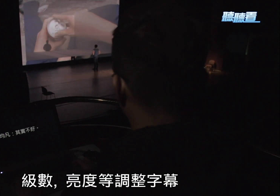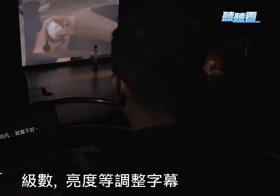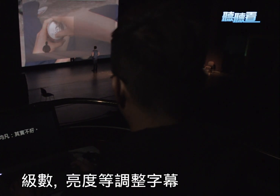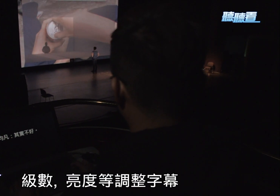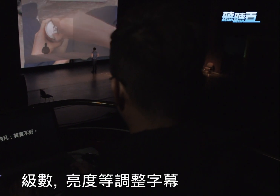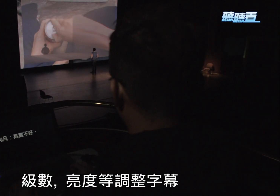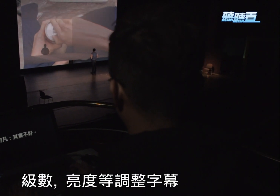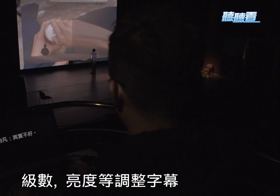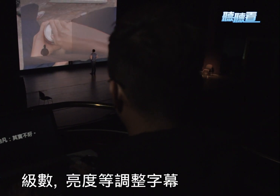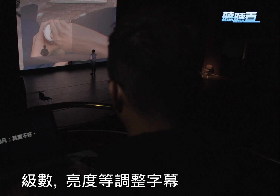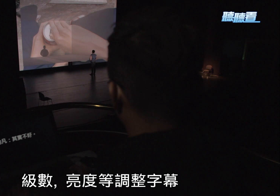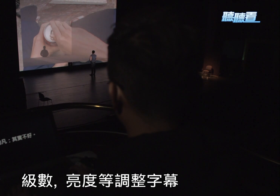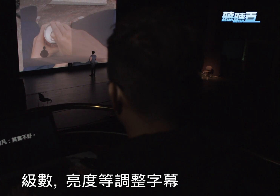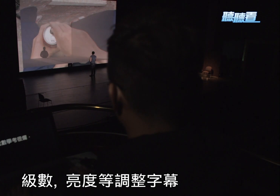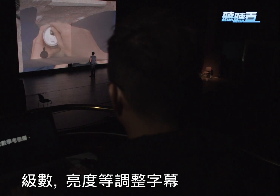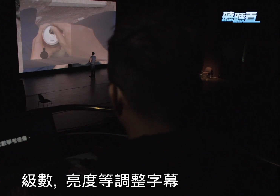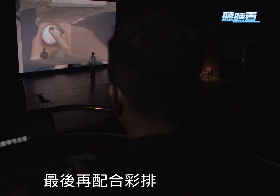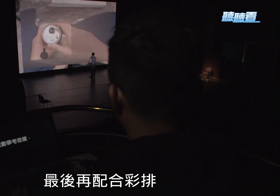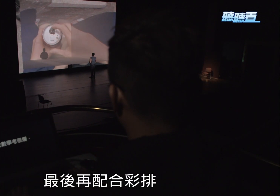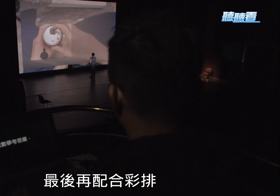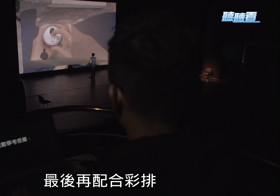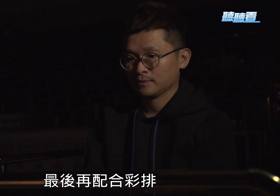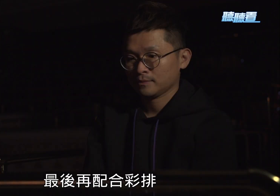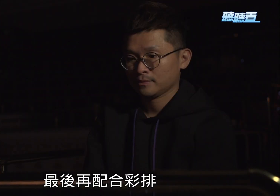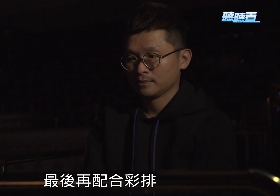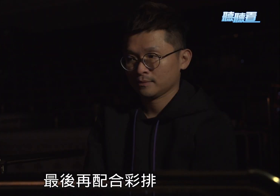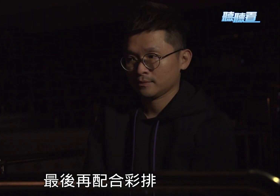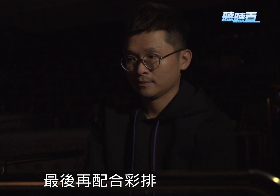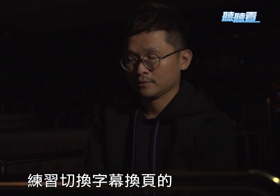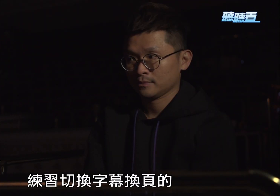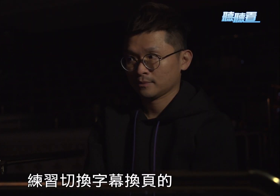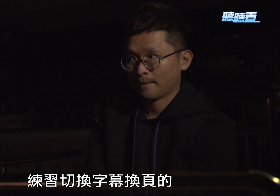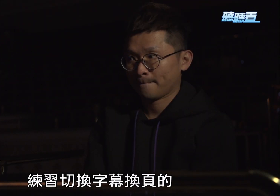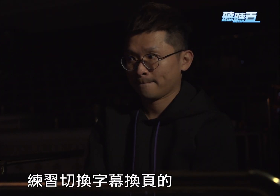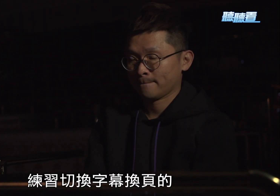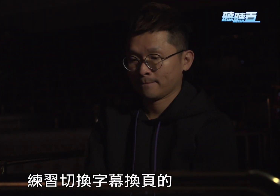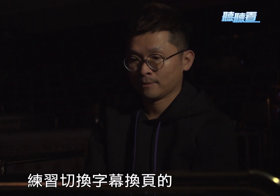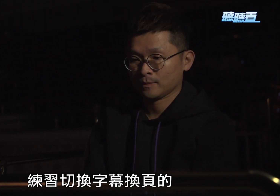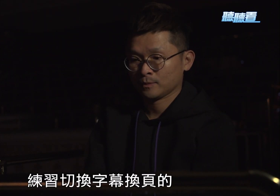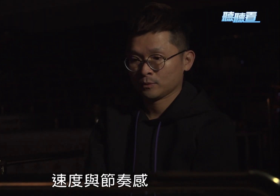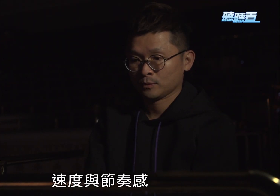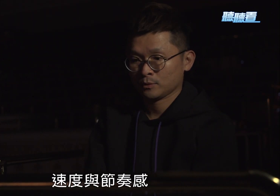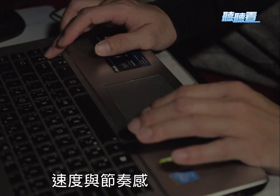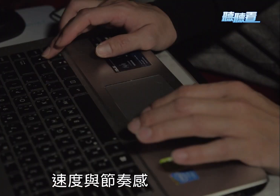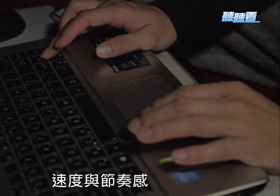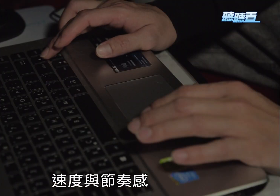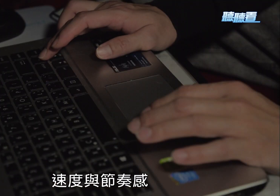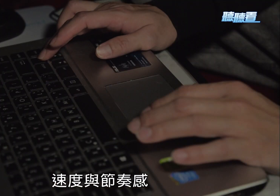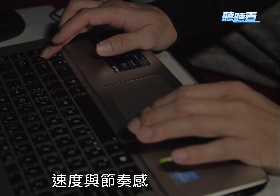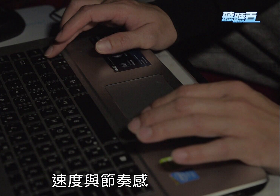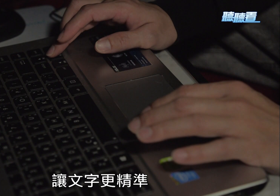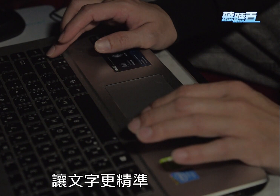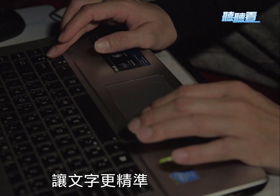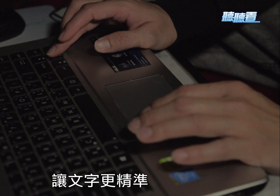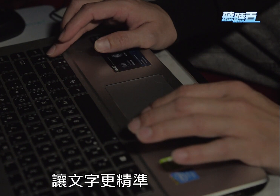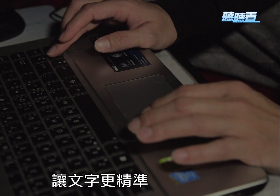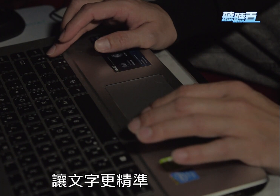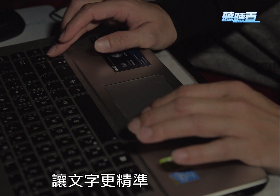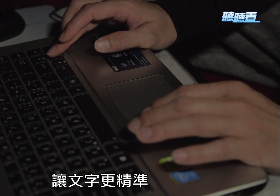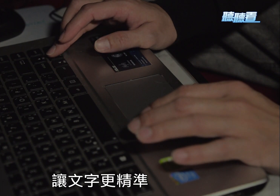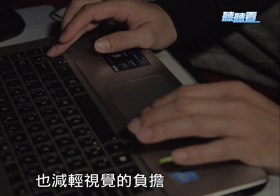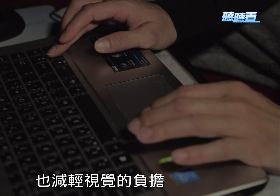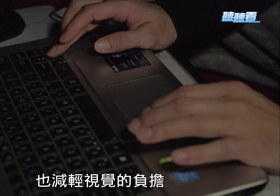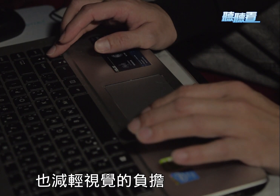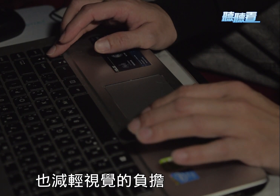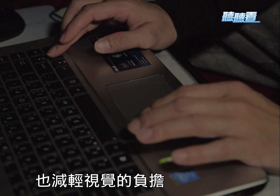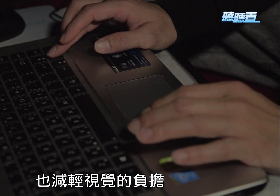数、亮度等调整字幕，最后再配合彩排练习切换字幕换页的速度与节奏感，让文字更精